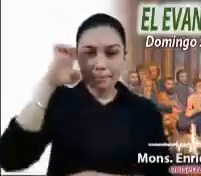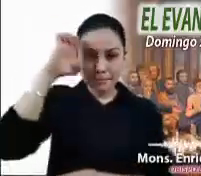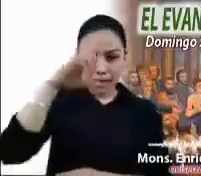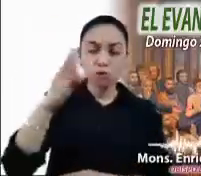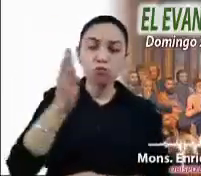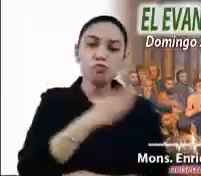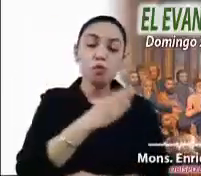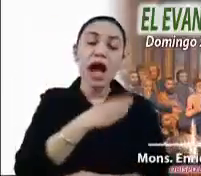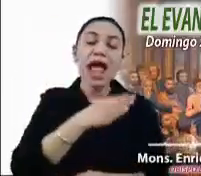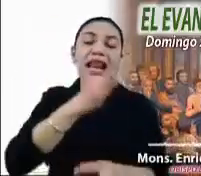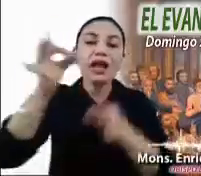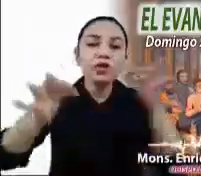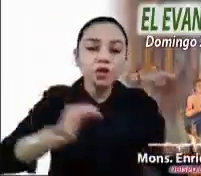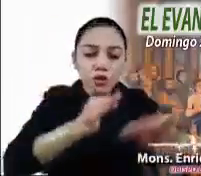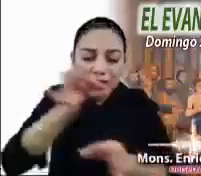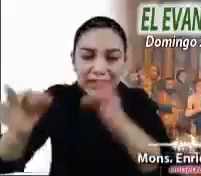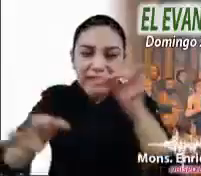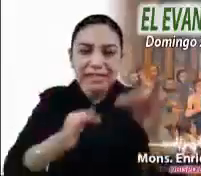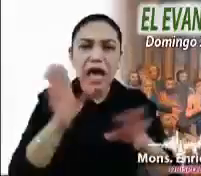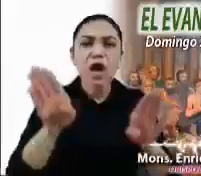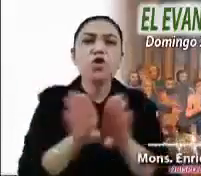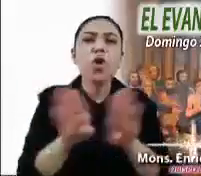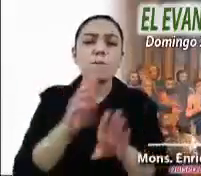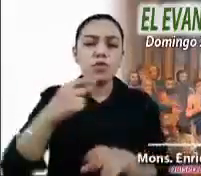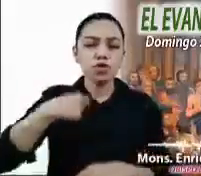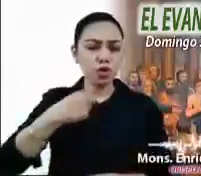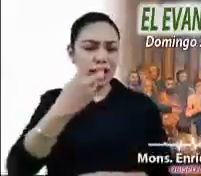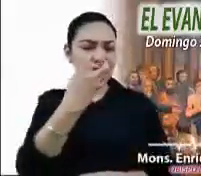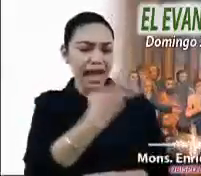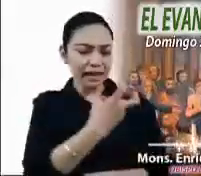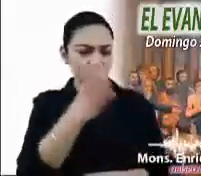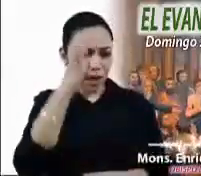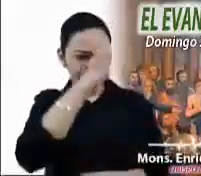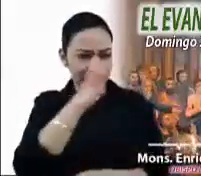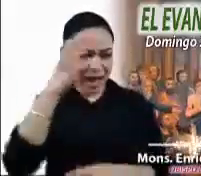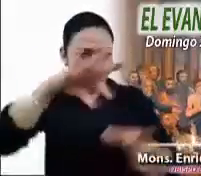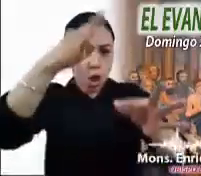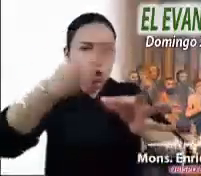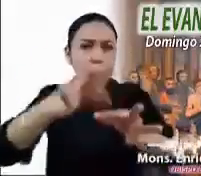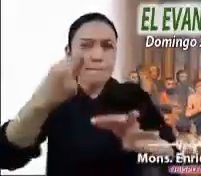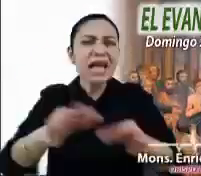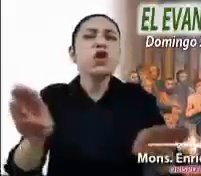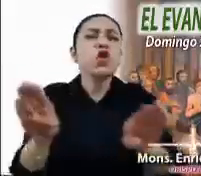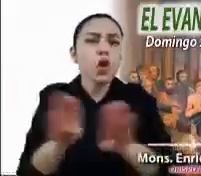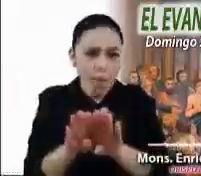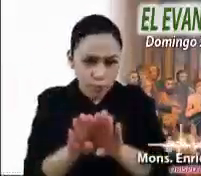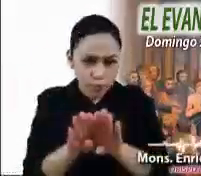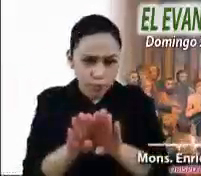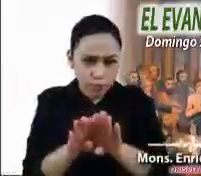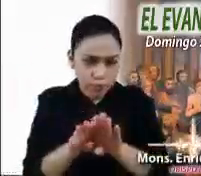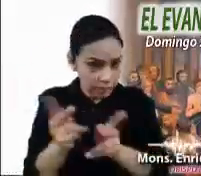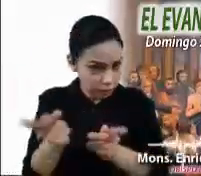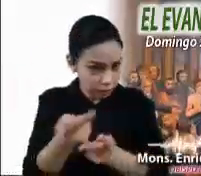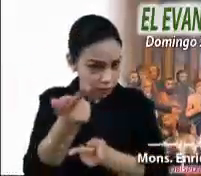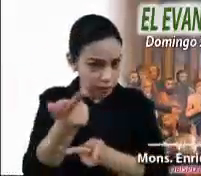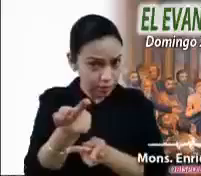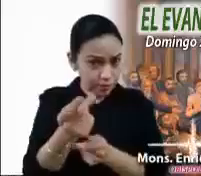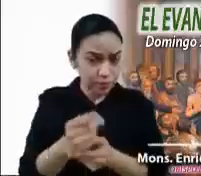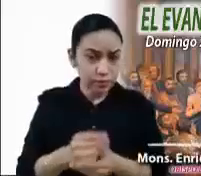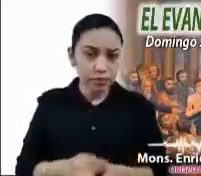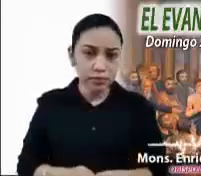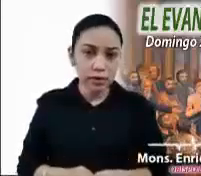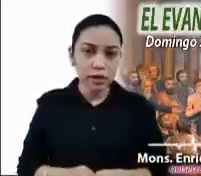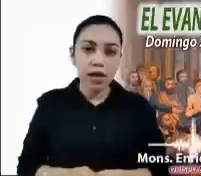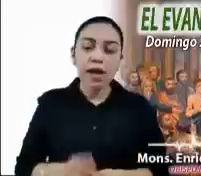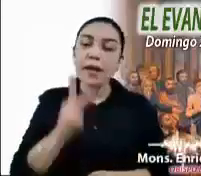hacer para que hoy se cumpla este evangelio? Padre Dios, Padre bueno, que